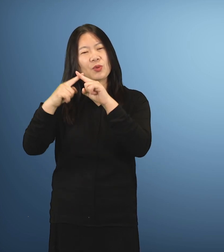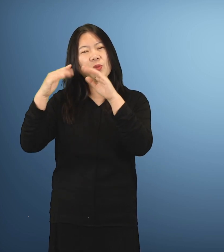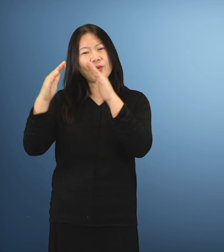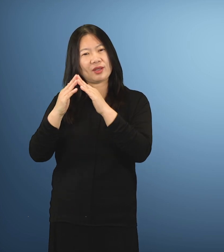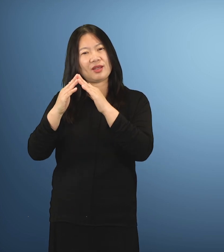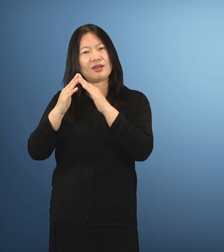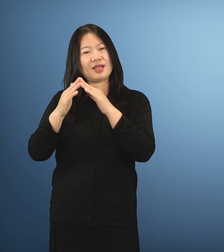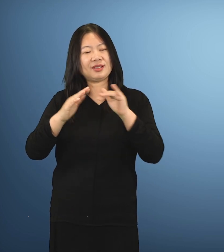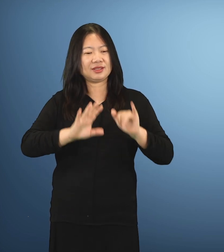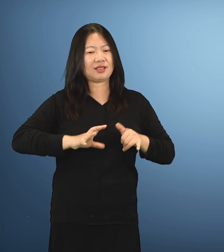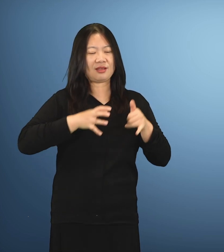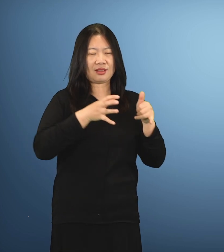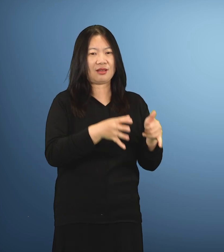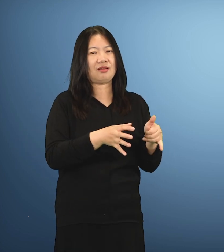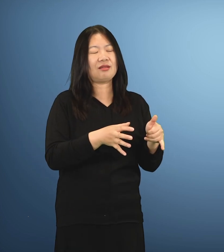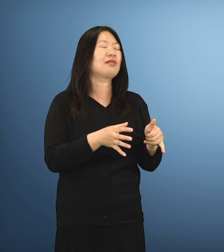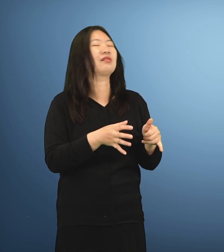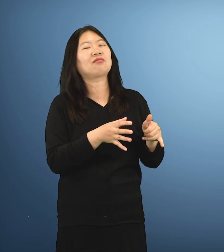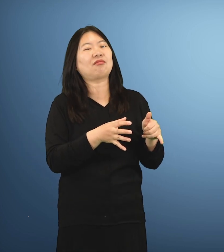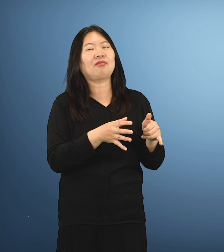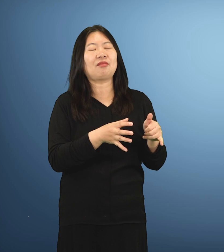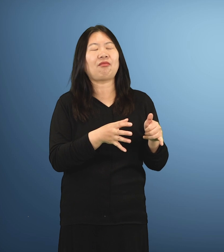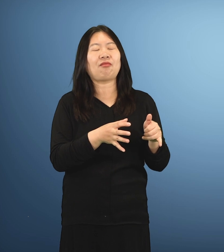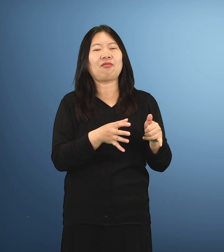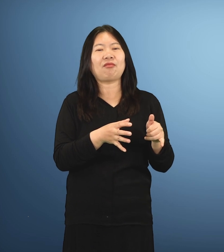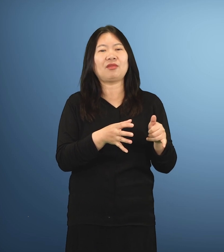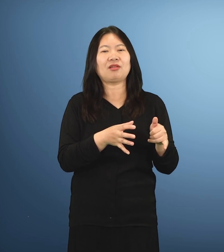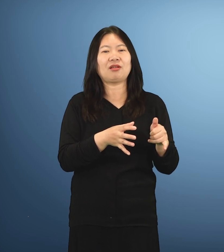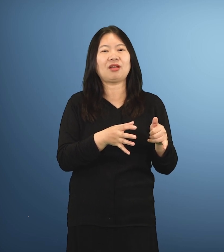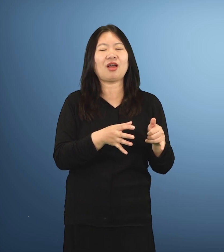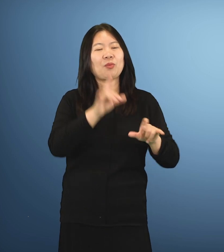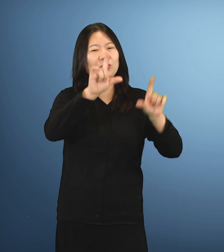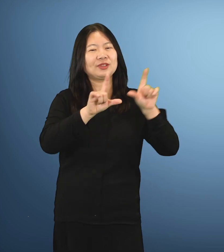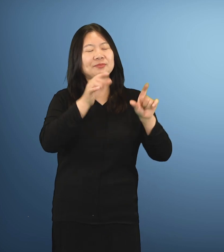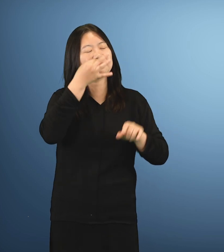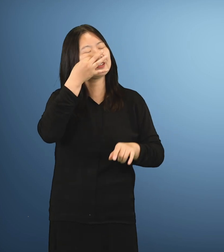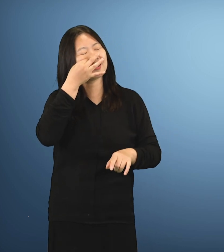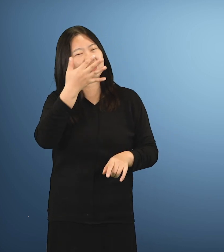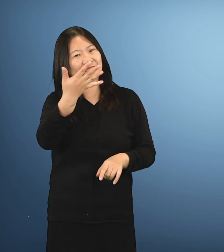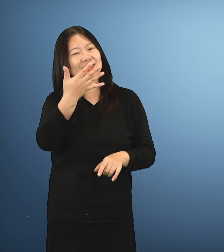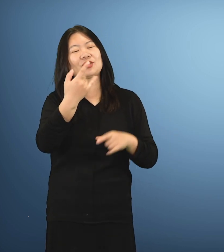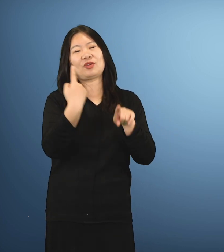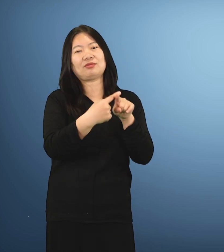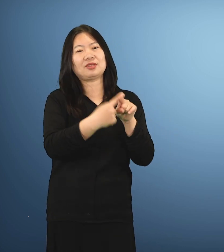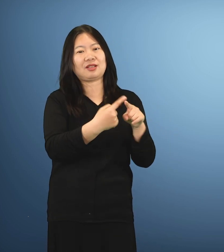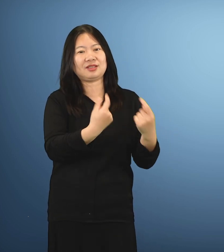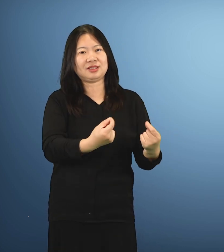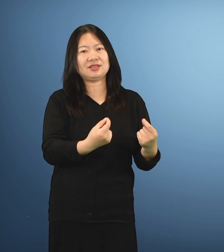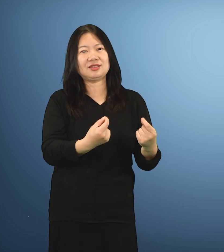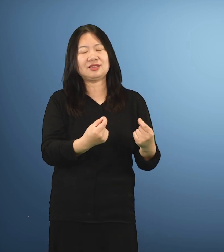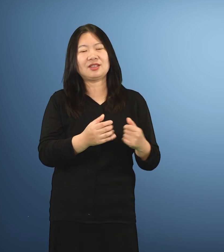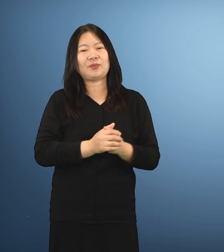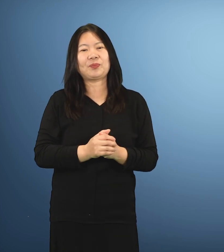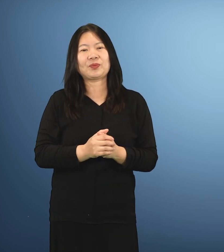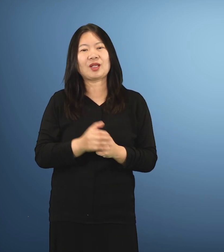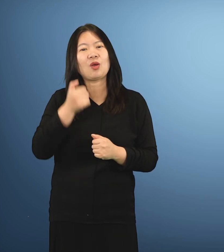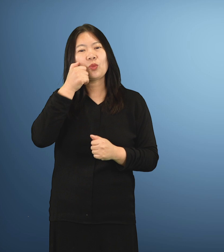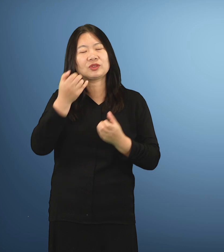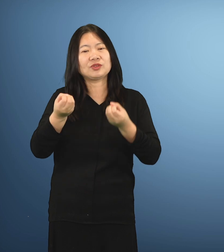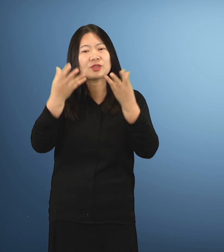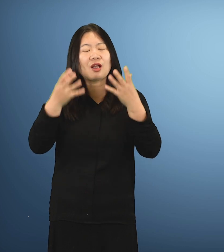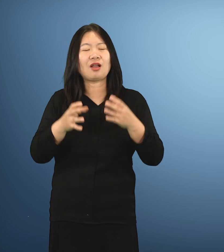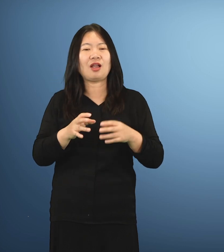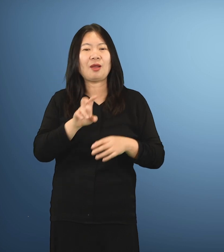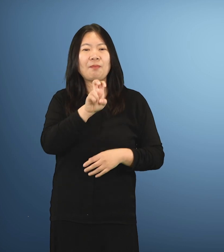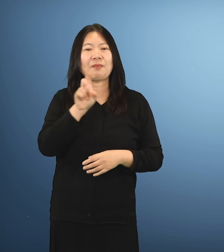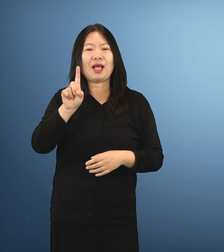교회가 이 땅에 장엄한 모습을 드러내죠. 그 오순절 마가의 다락방의